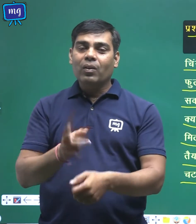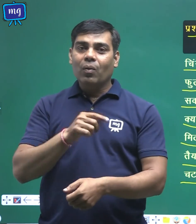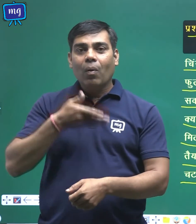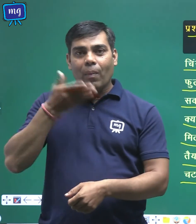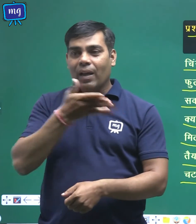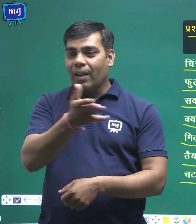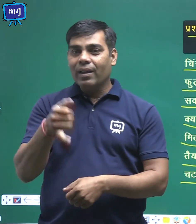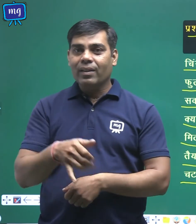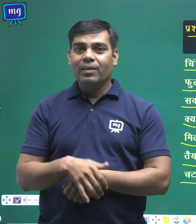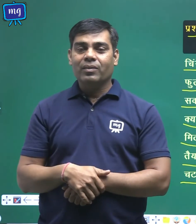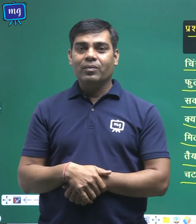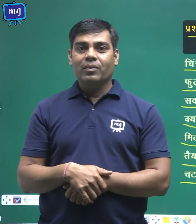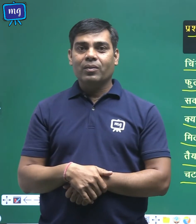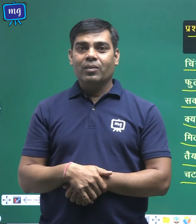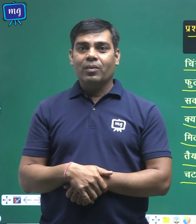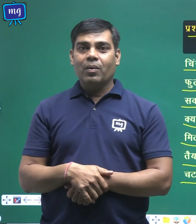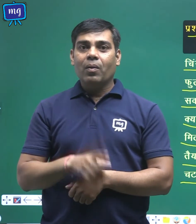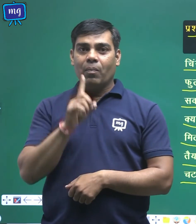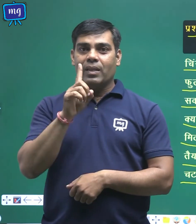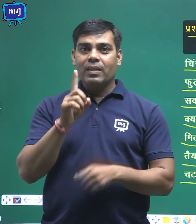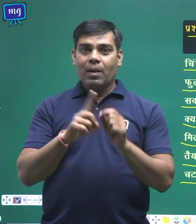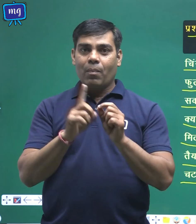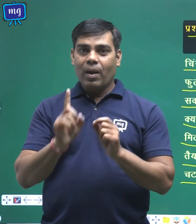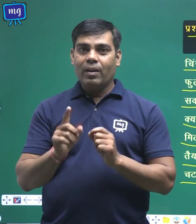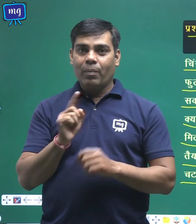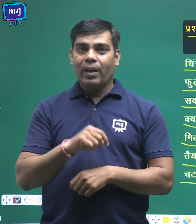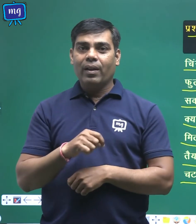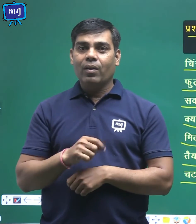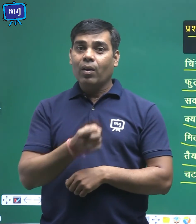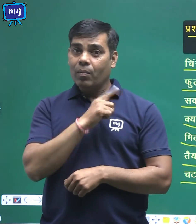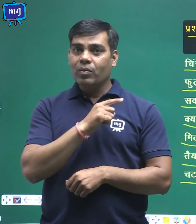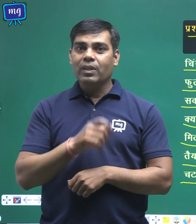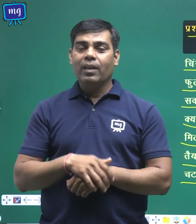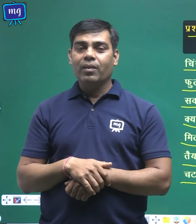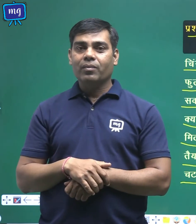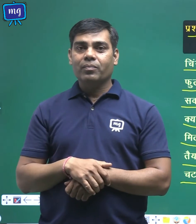है। पहले भाग में हमने उसके